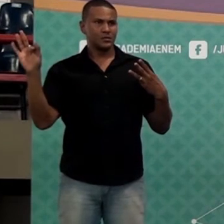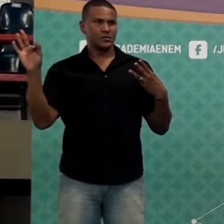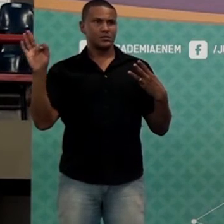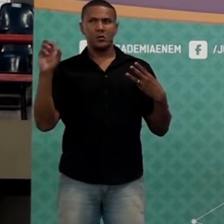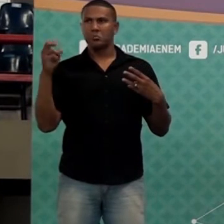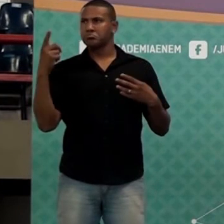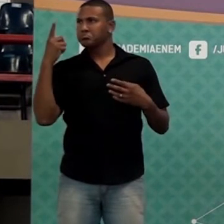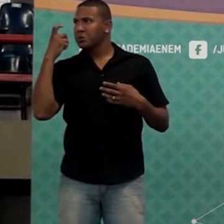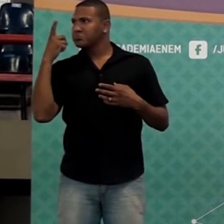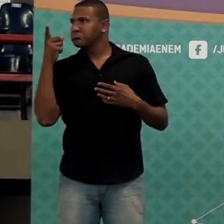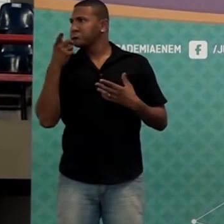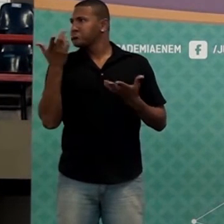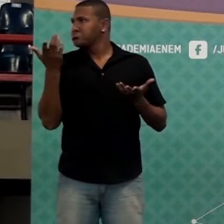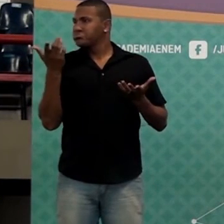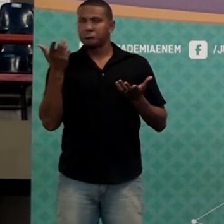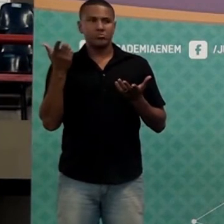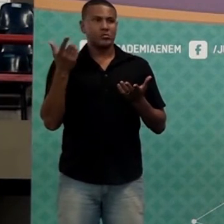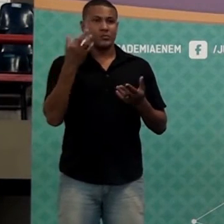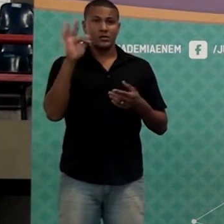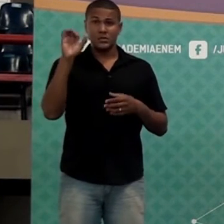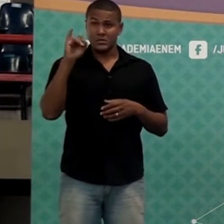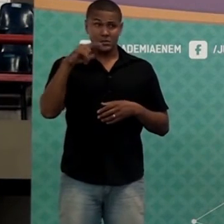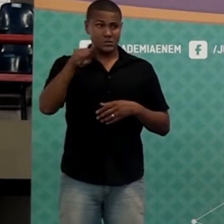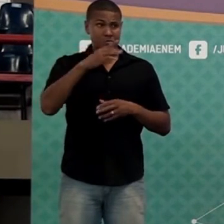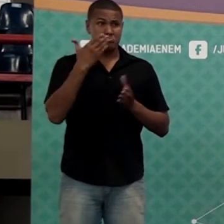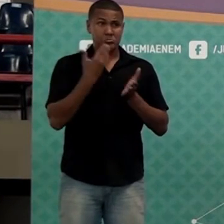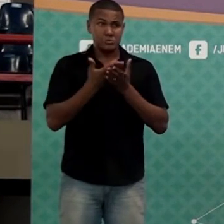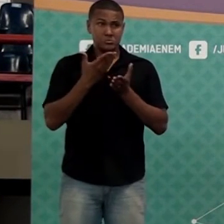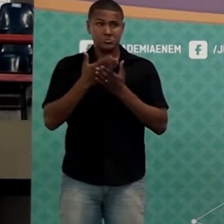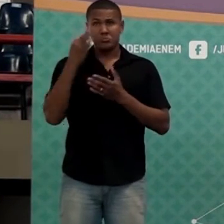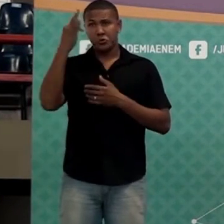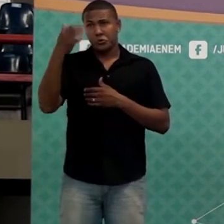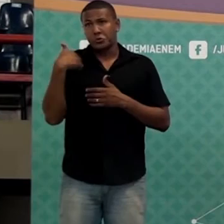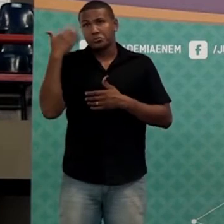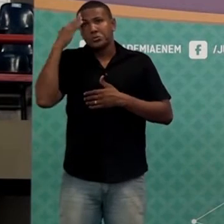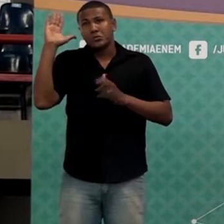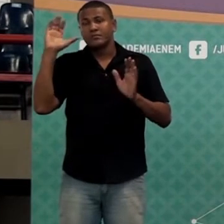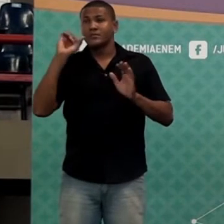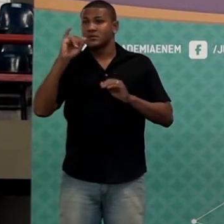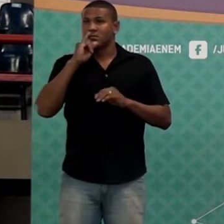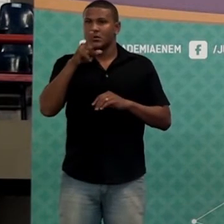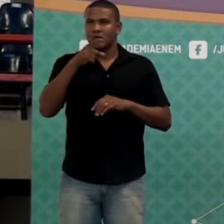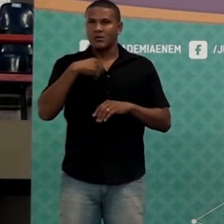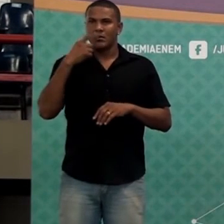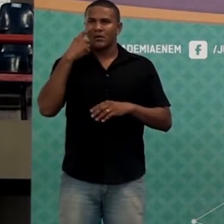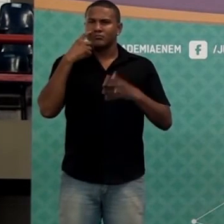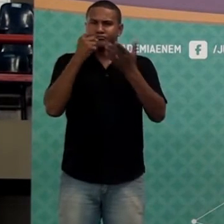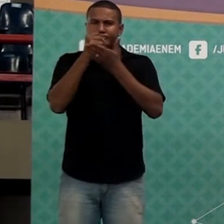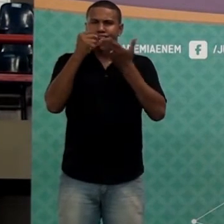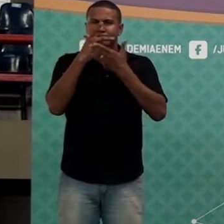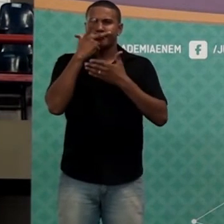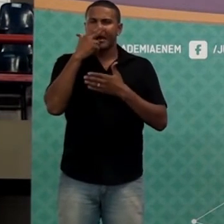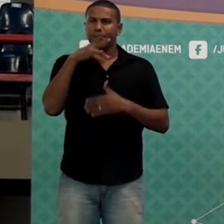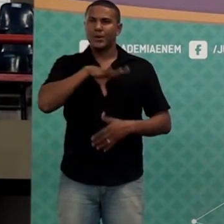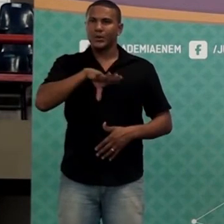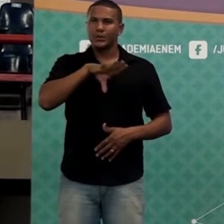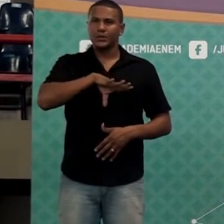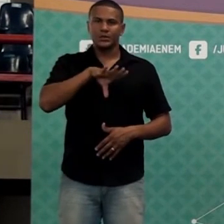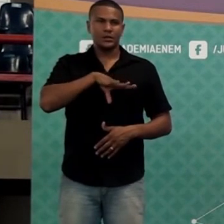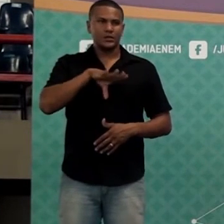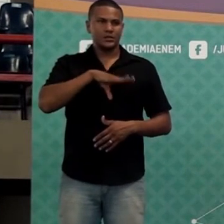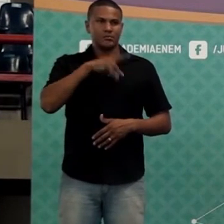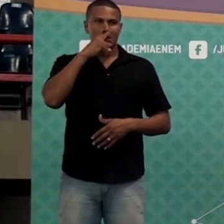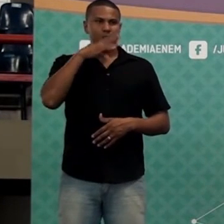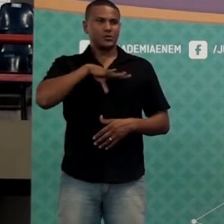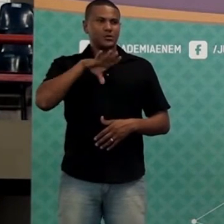espanhol, mas quando vocês estudarem, se um dia estudarem francês, vão perceber que a matriz é muito parecida com o português.